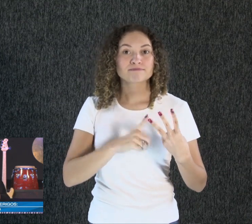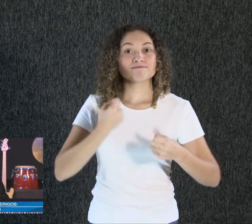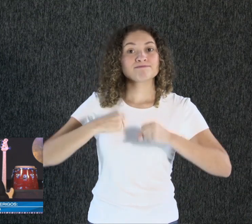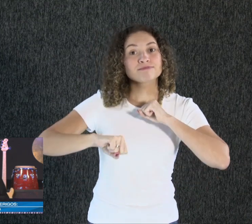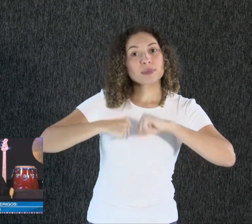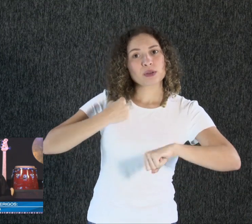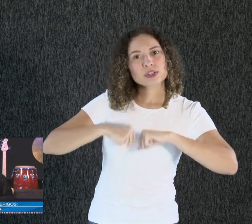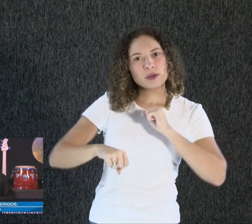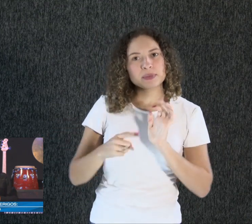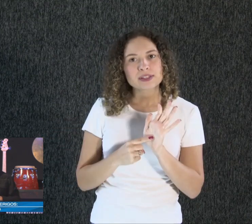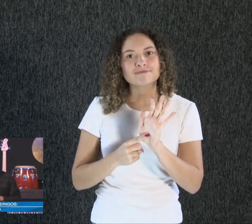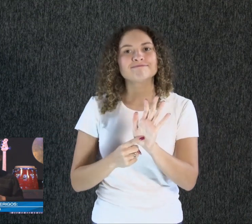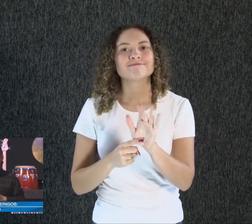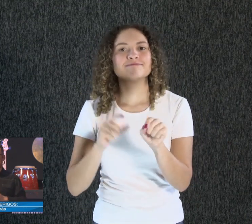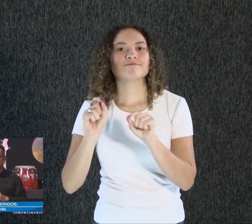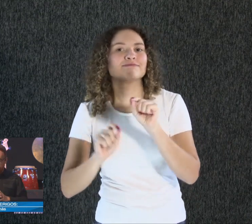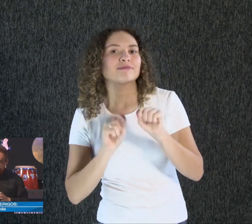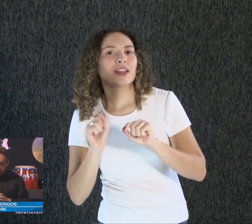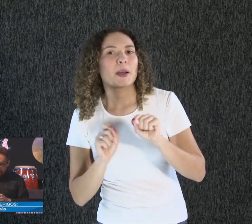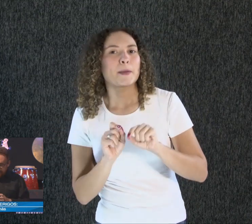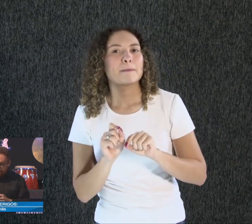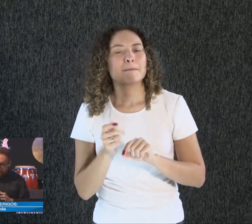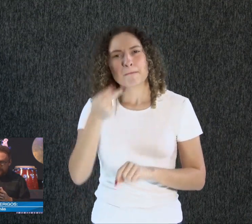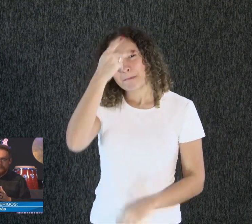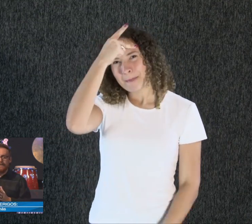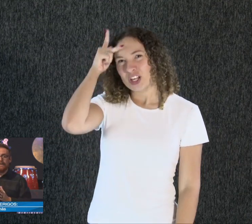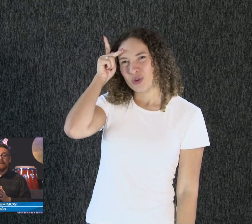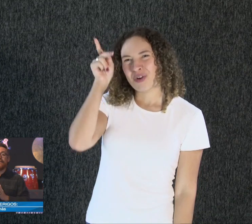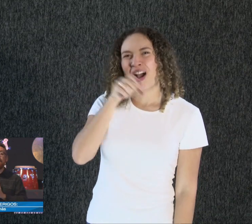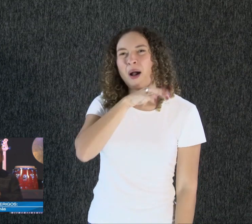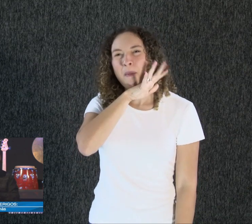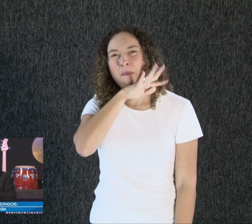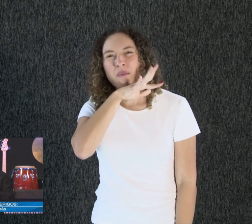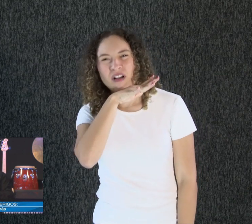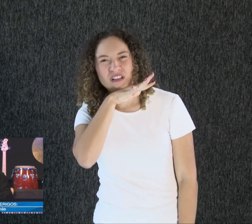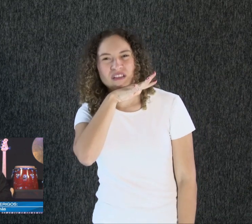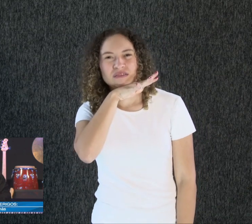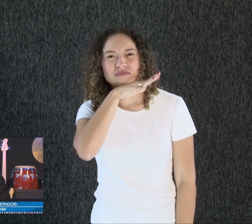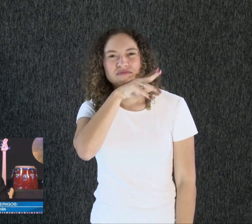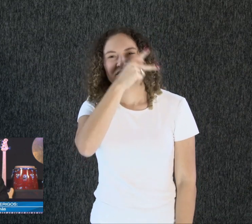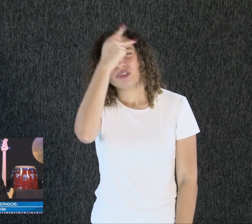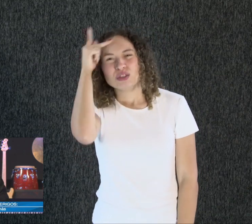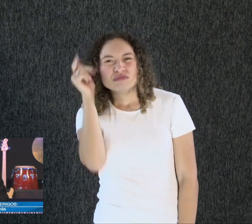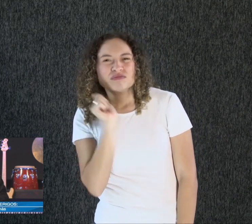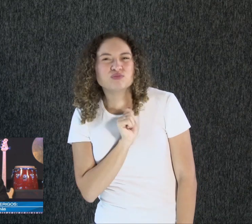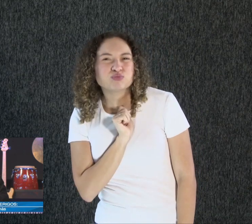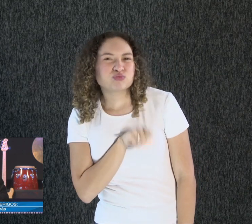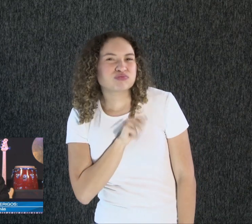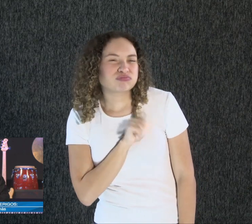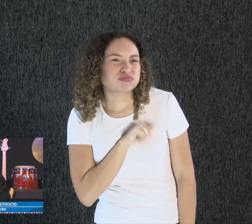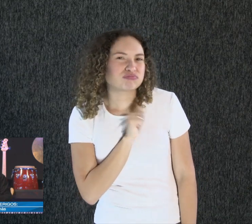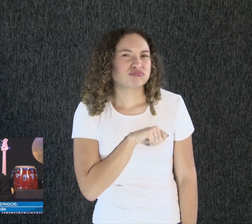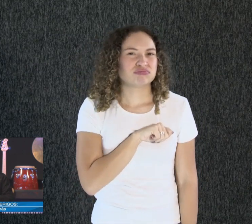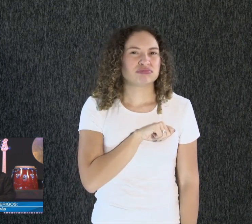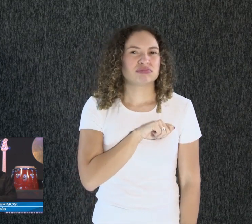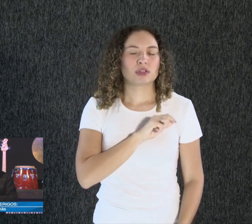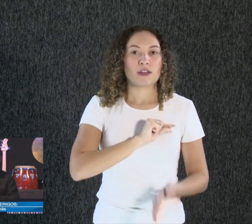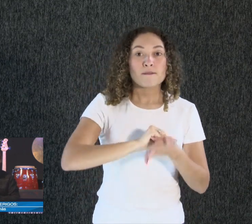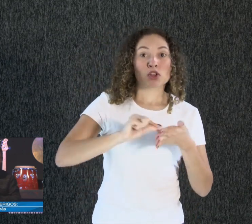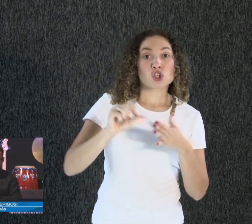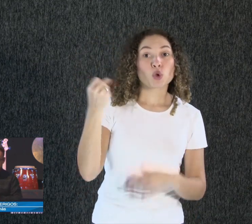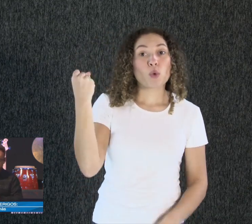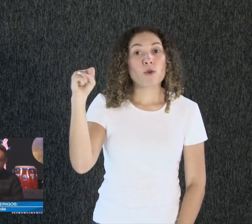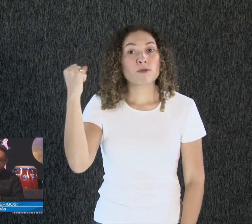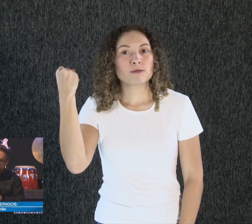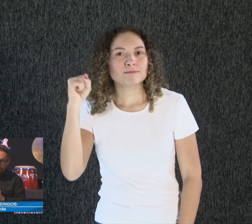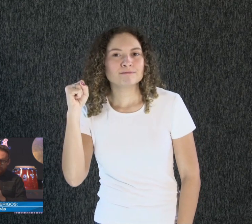O terceiro perigo que o salmista aqui aponta são pessoas más. Pessoas más.